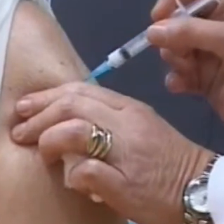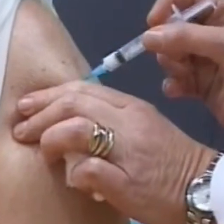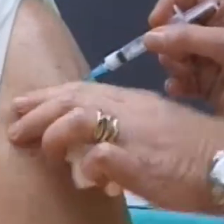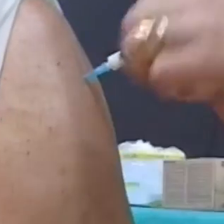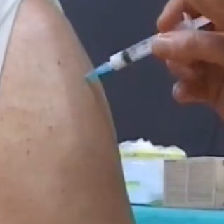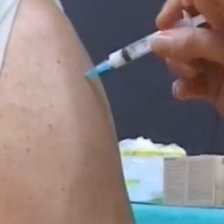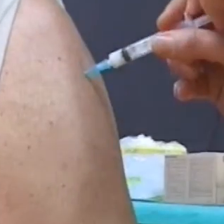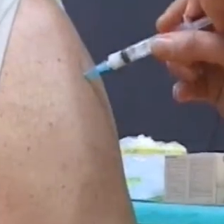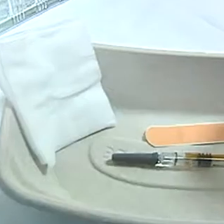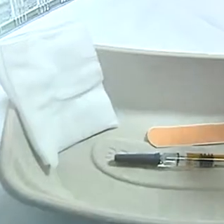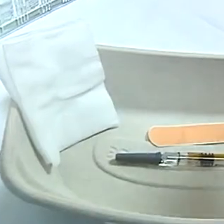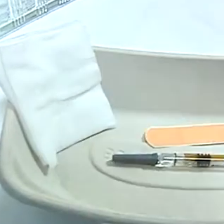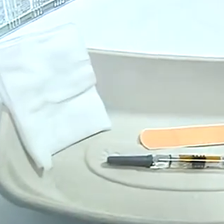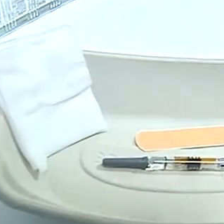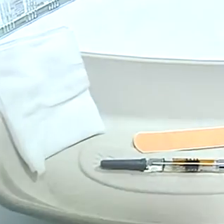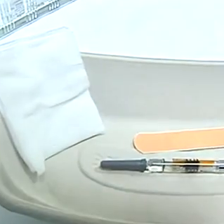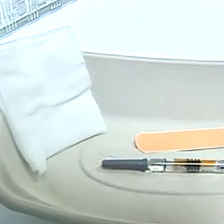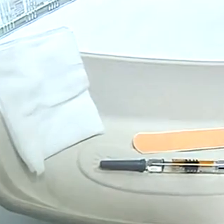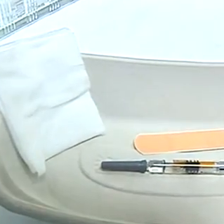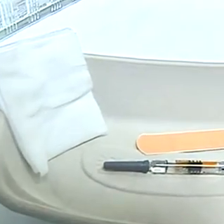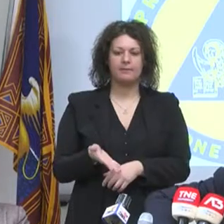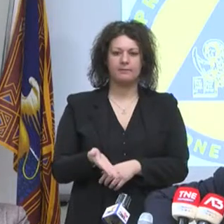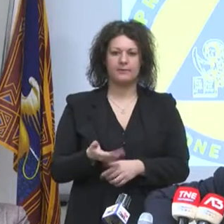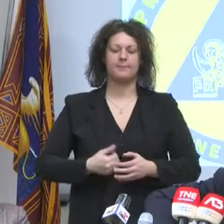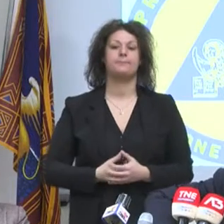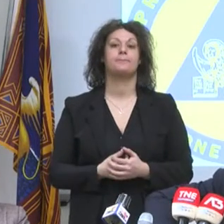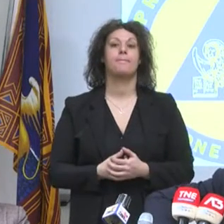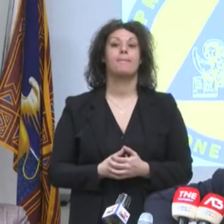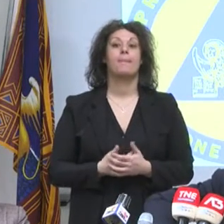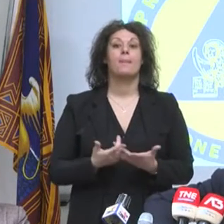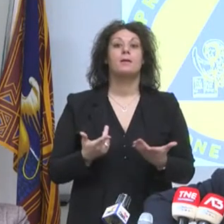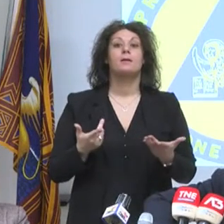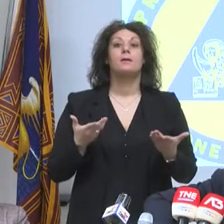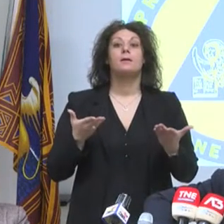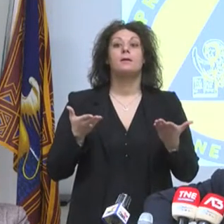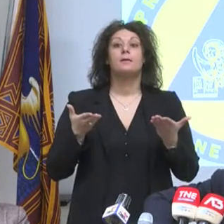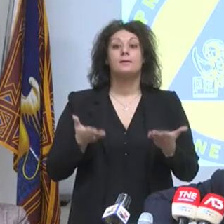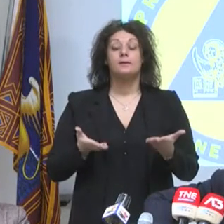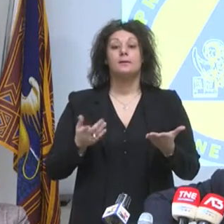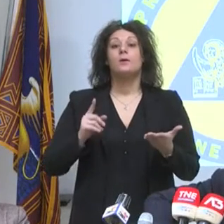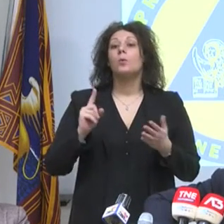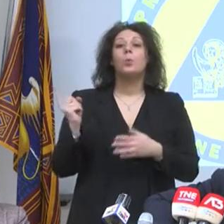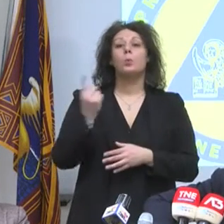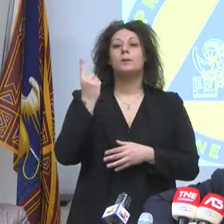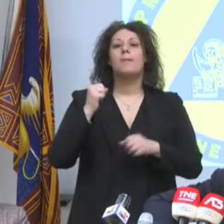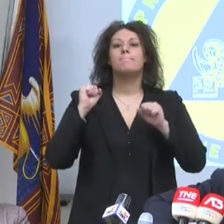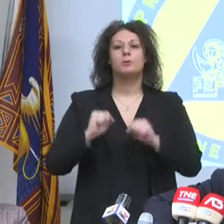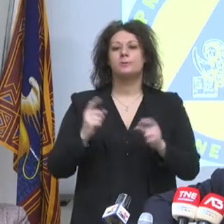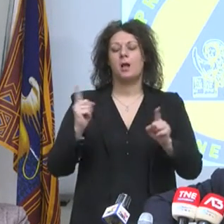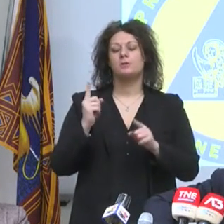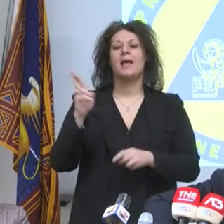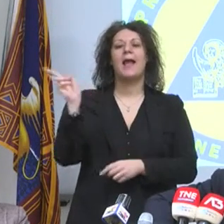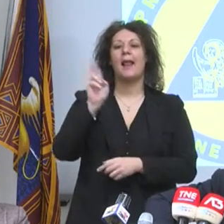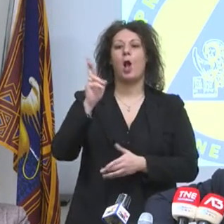partenza è quello delle risorse l'unica ancora di salvezza si chiama ricoveri fano sono 222